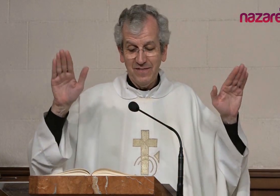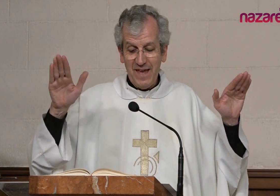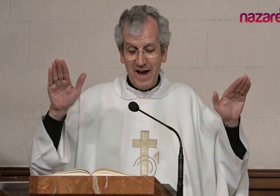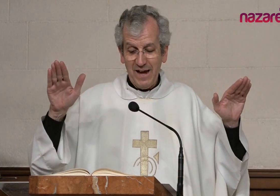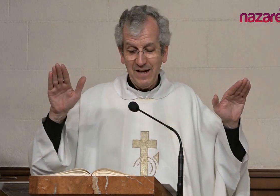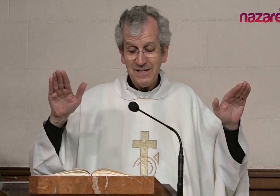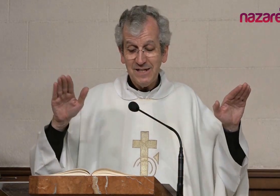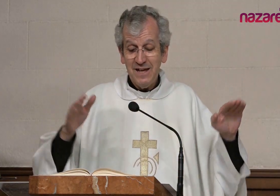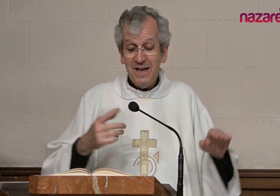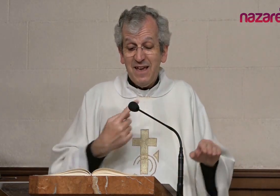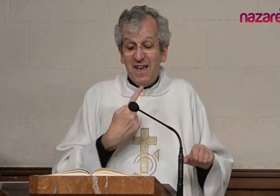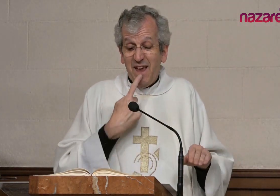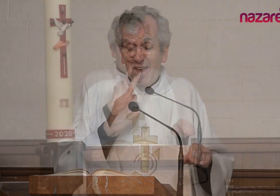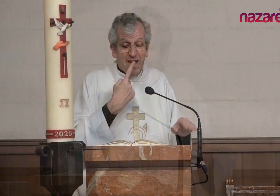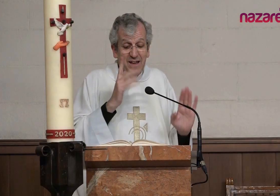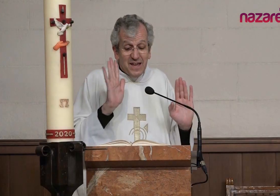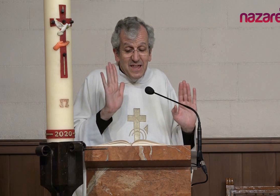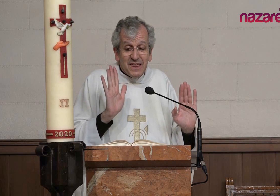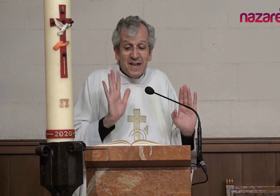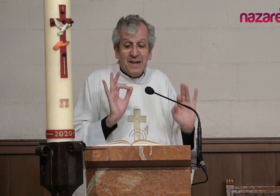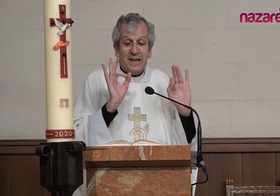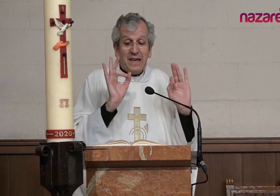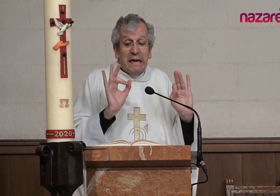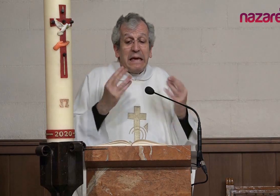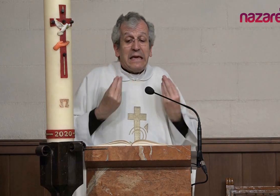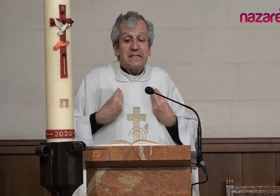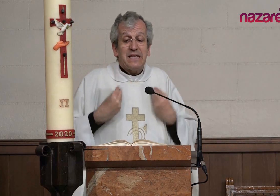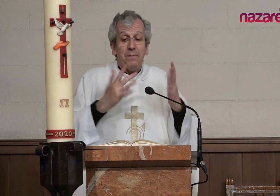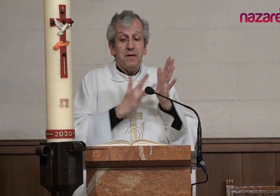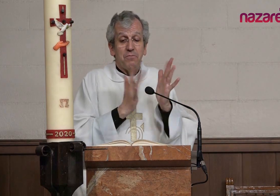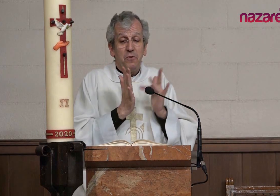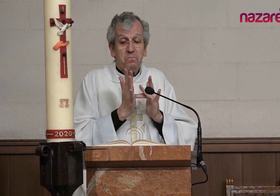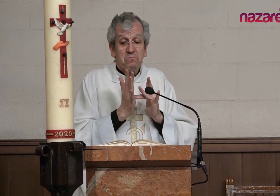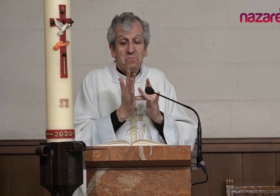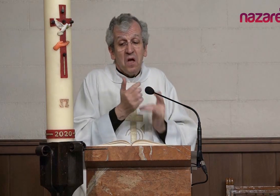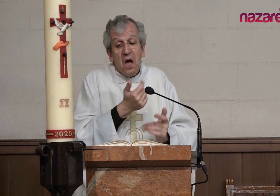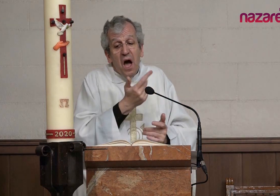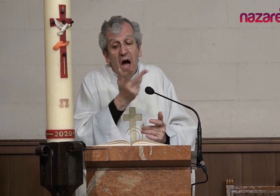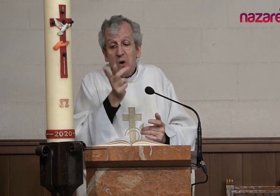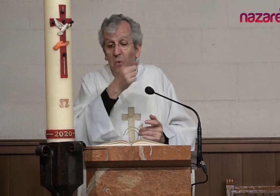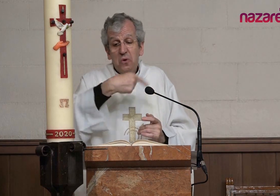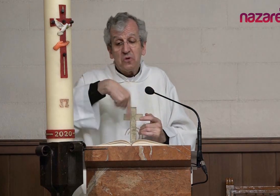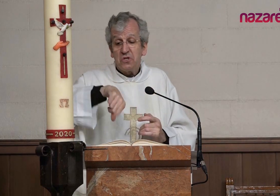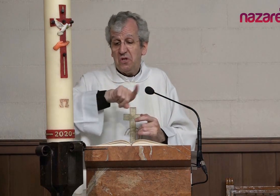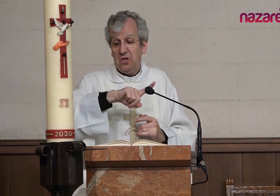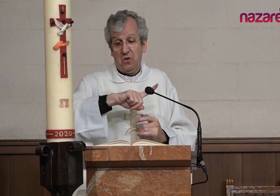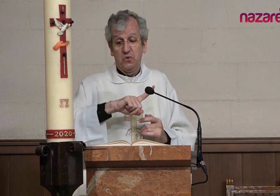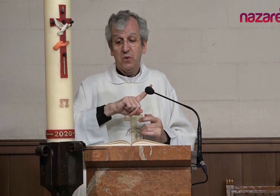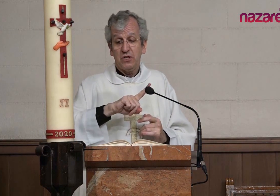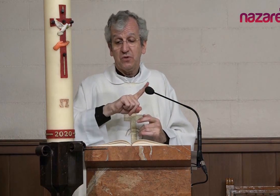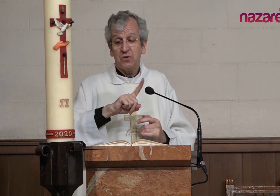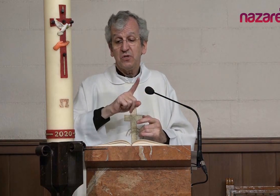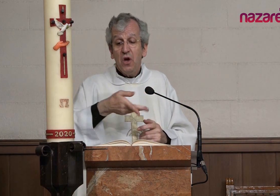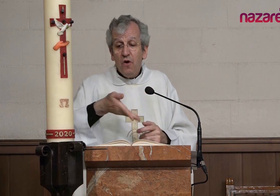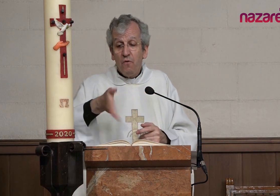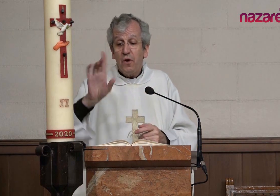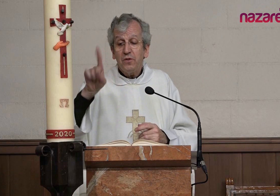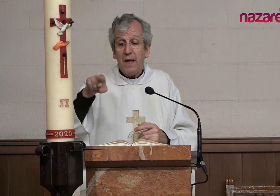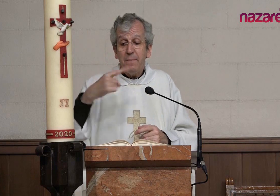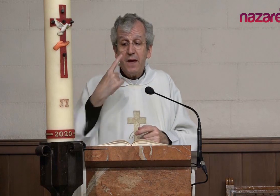de ángeles que dicen que está vivo. Algunos de los nuestros fueron